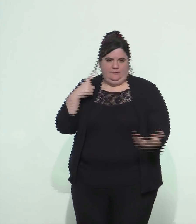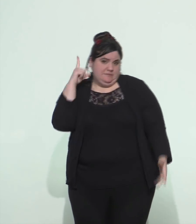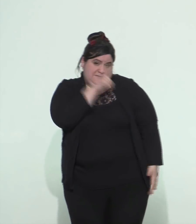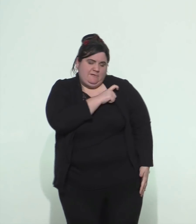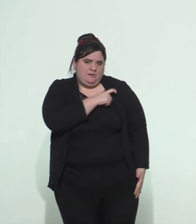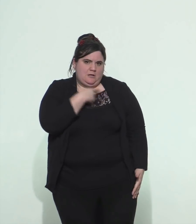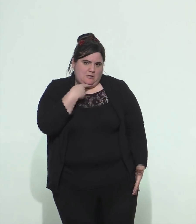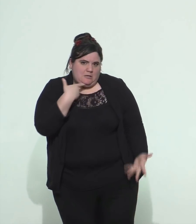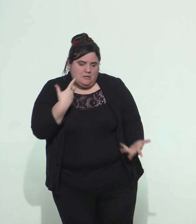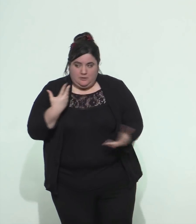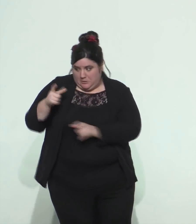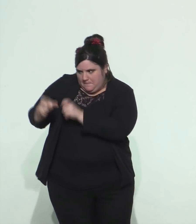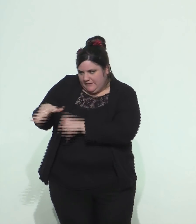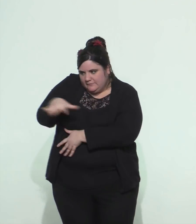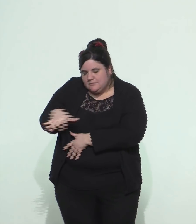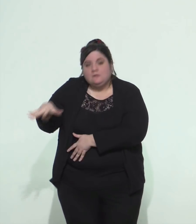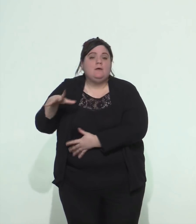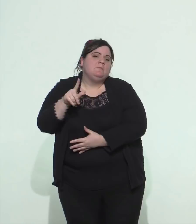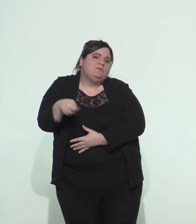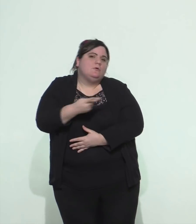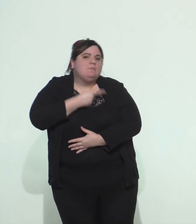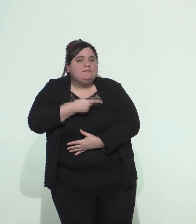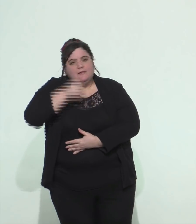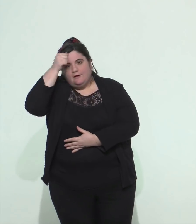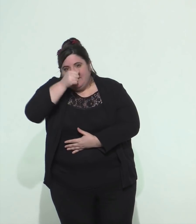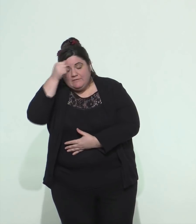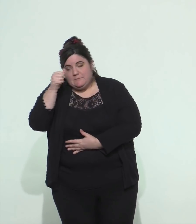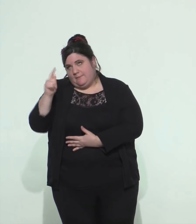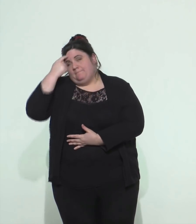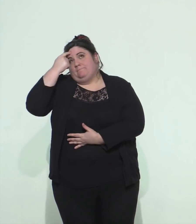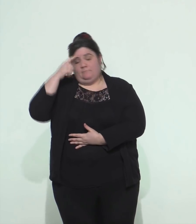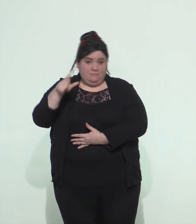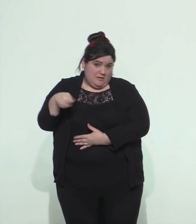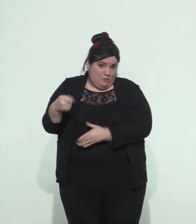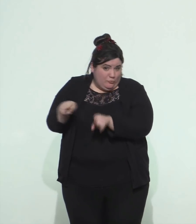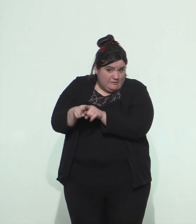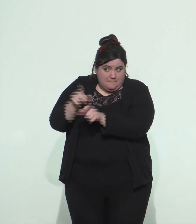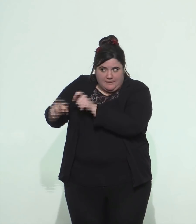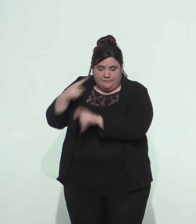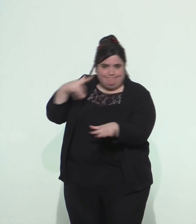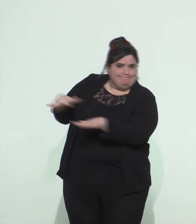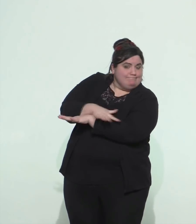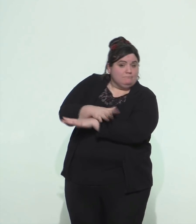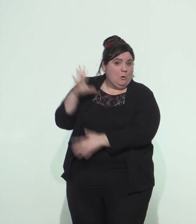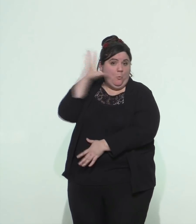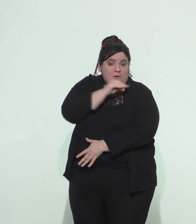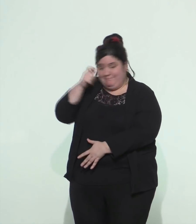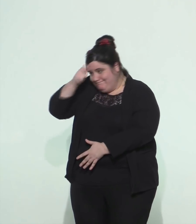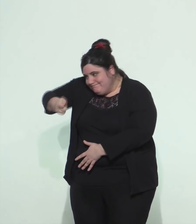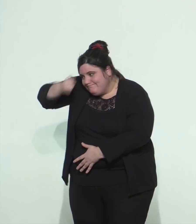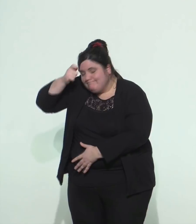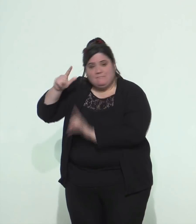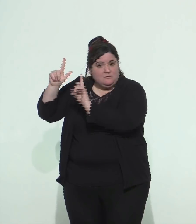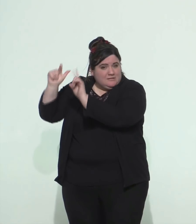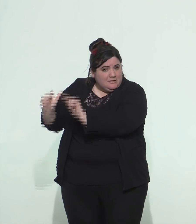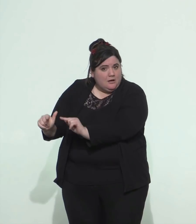les aides-soignants auxquels on pense aussi, mais aussi toujours celles qui sont très importantes et peut-être les professions qu'on oublie, toutes les